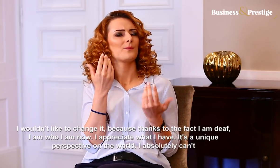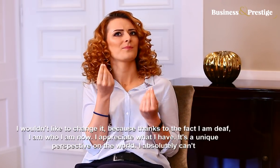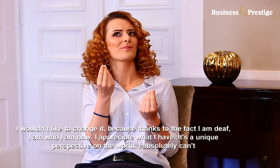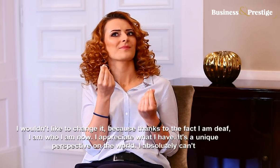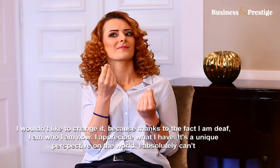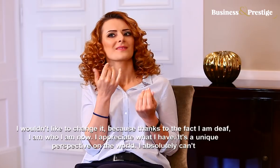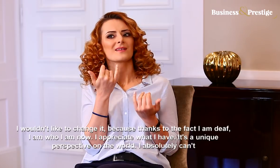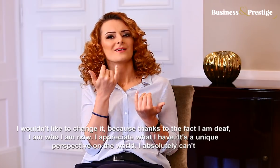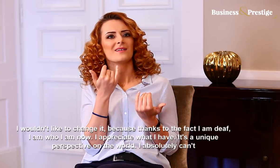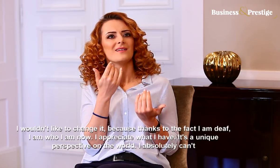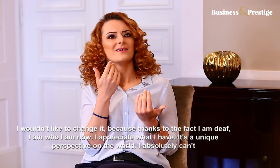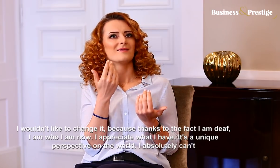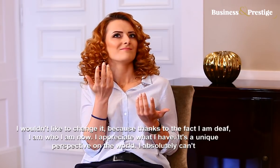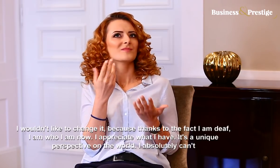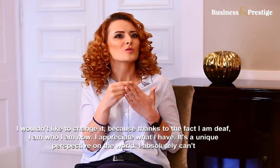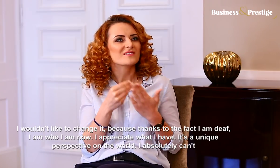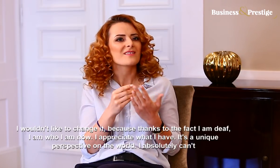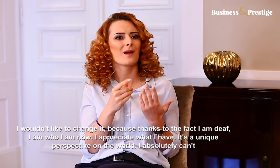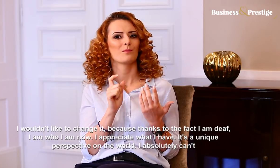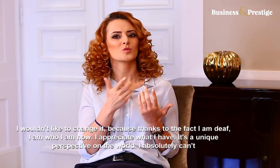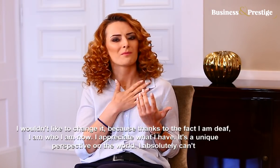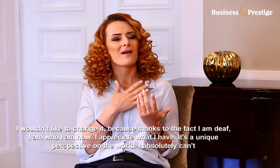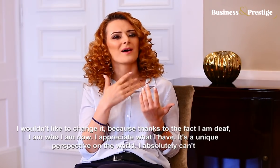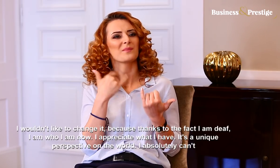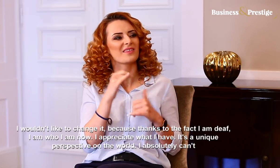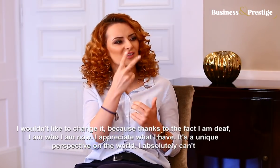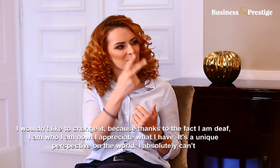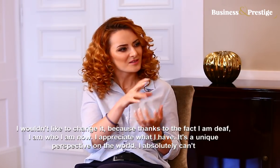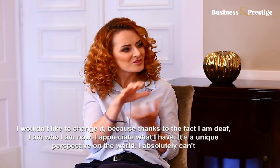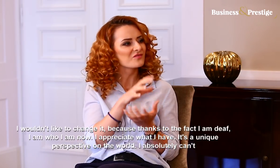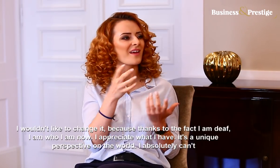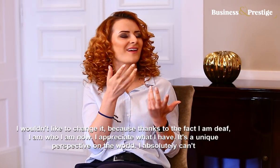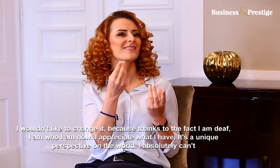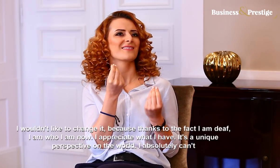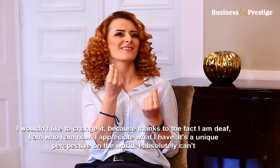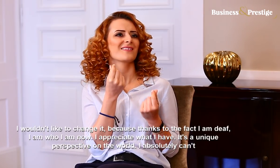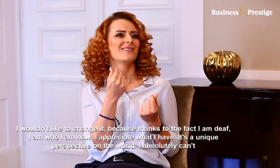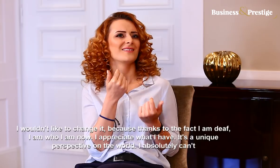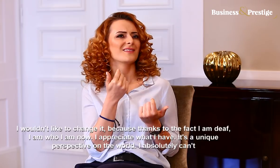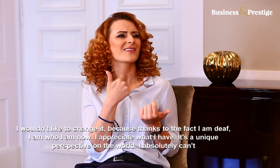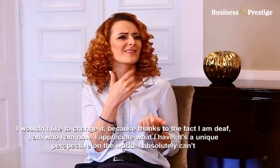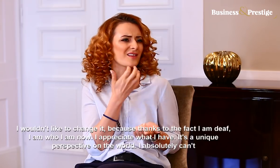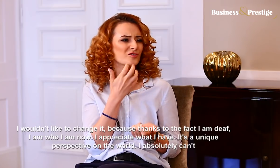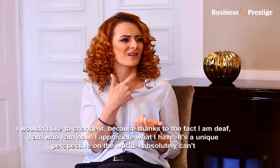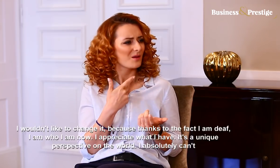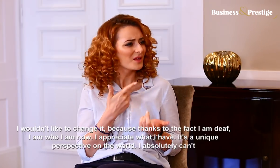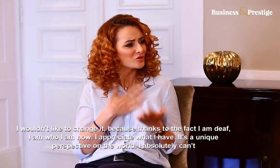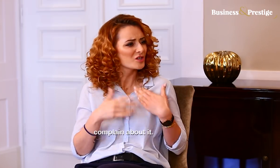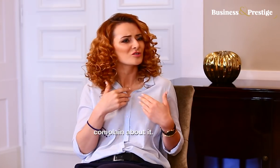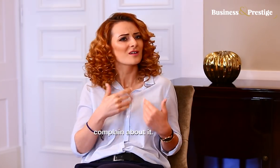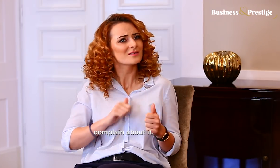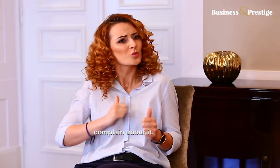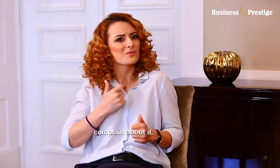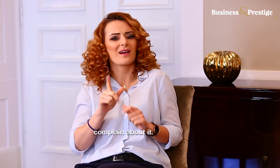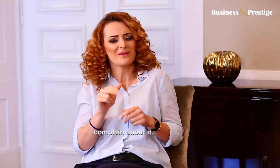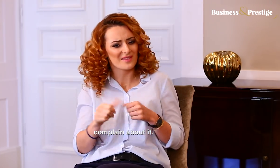teraz. Doceniam to, co mam, tą inną perspektywę na świat. I